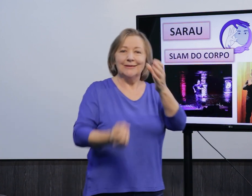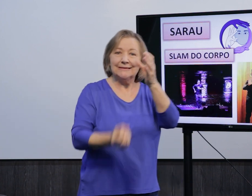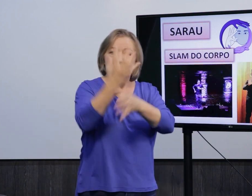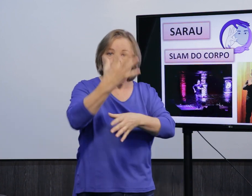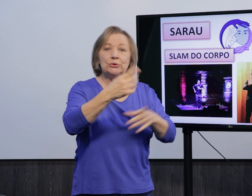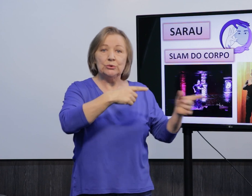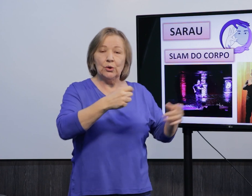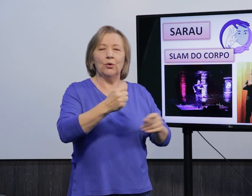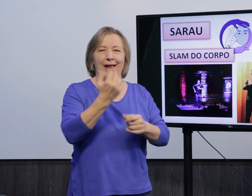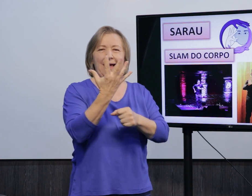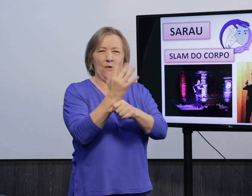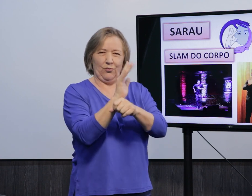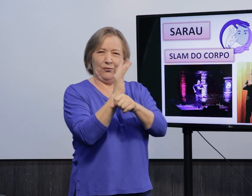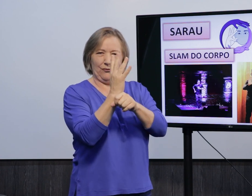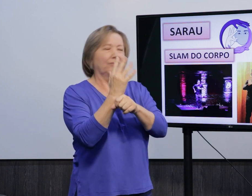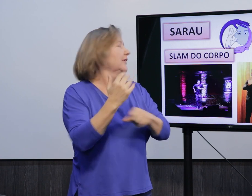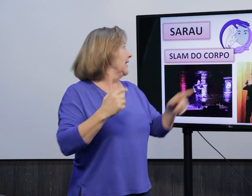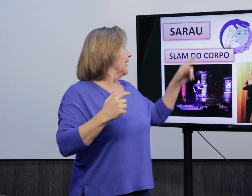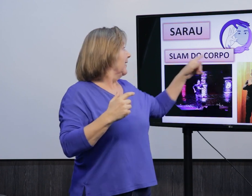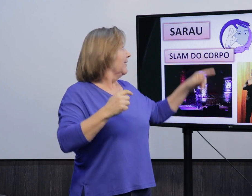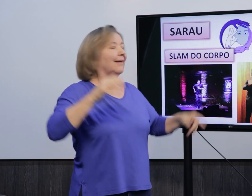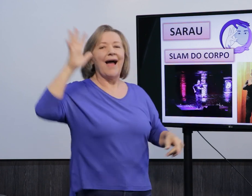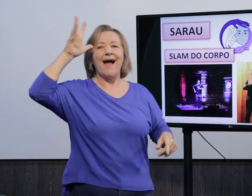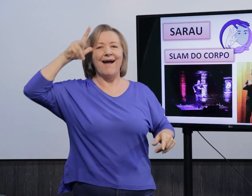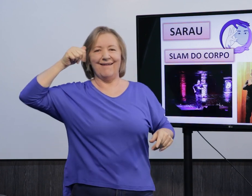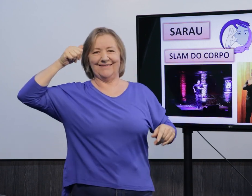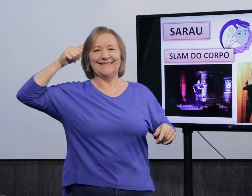daí também né temos as criações ali né da arte de sinalizar